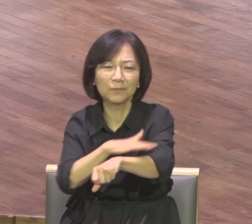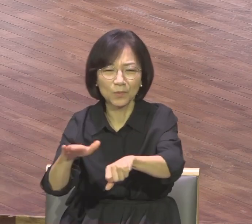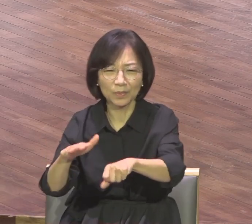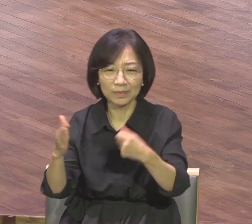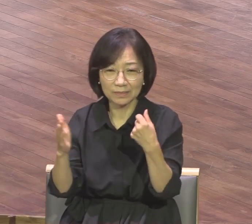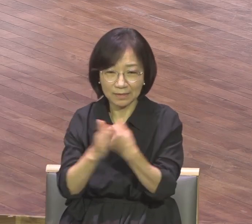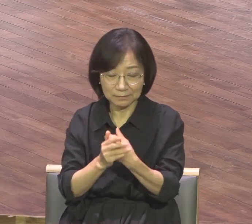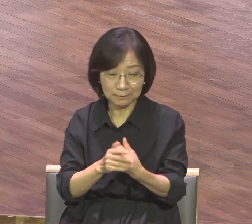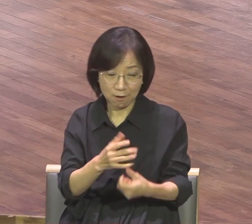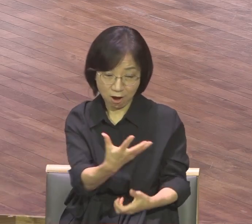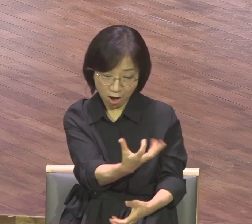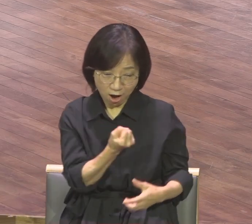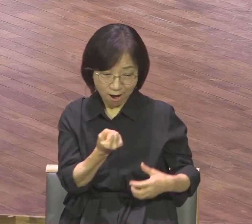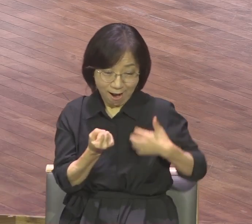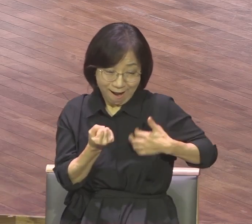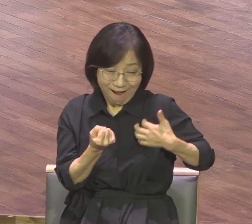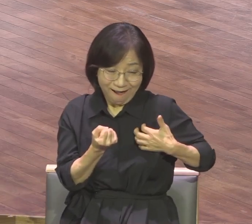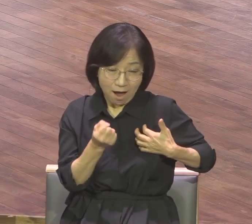안개.